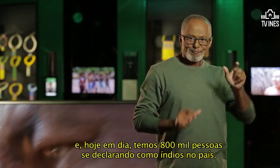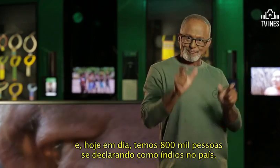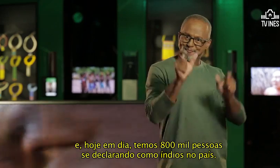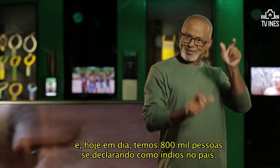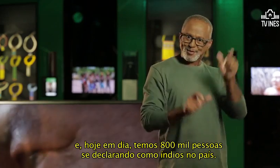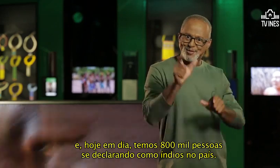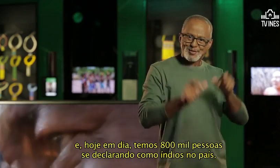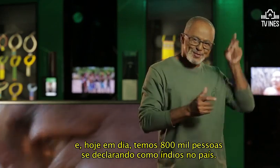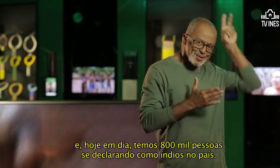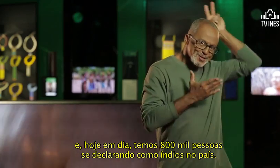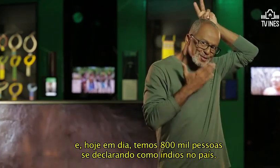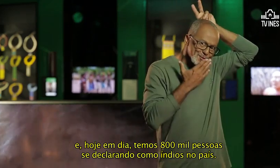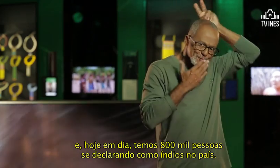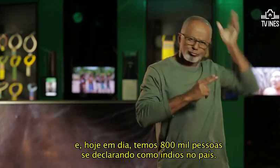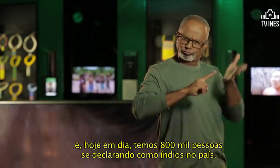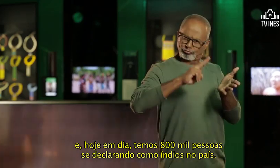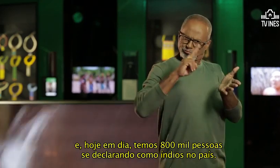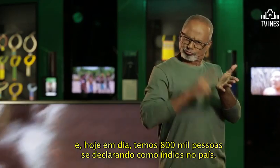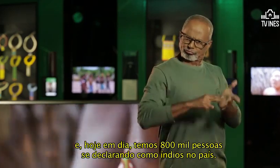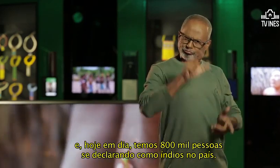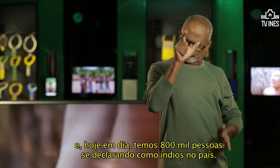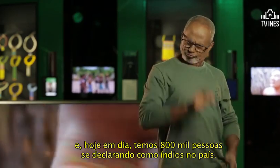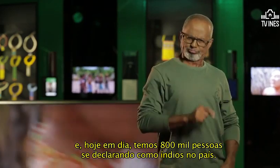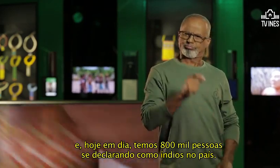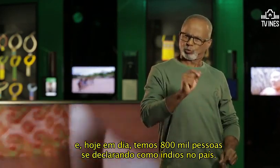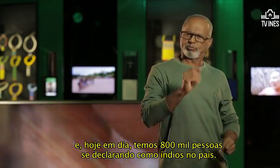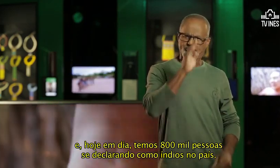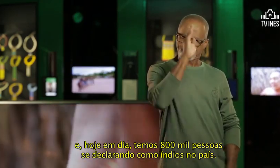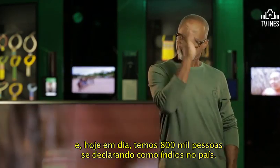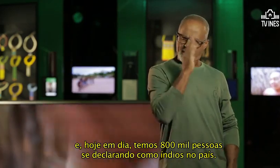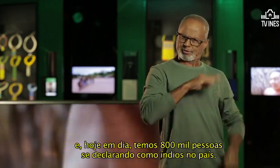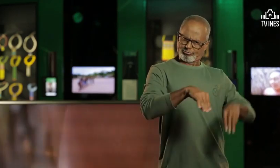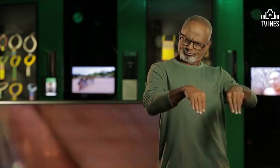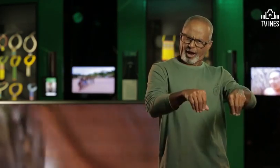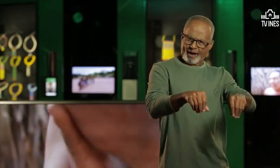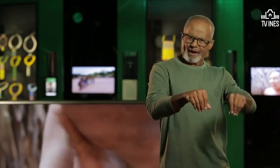mil pessoas se declarando como índios no país.